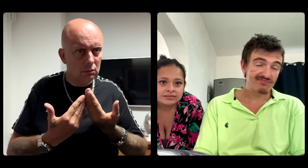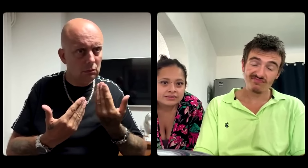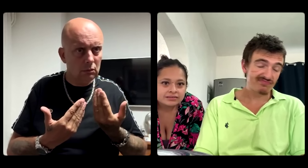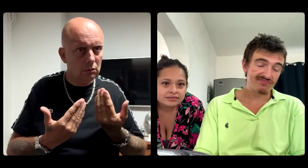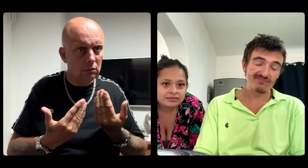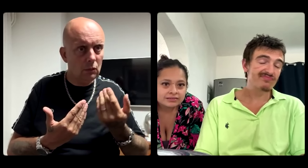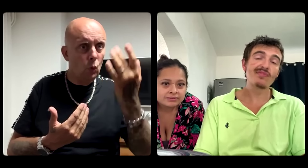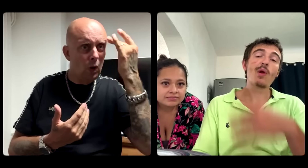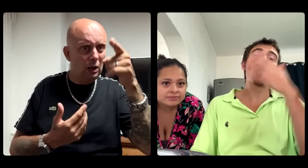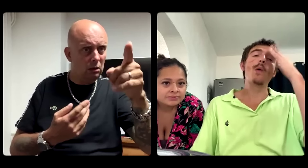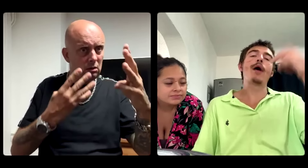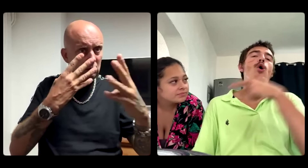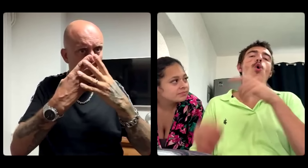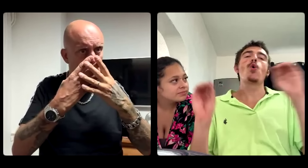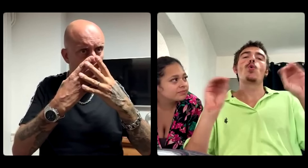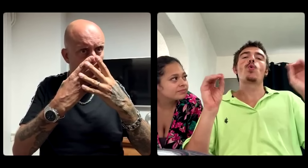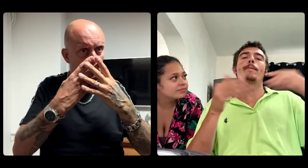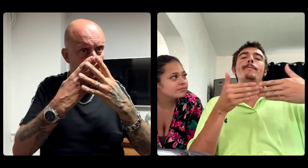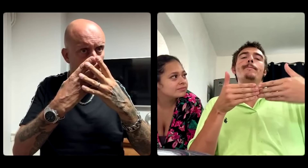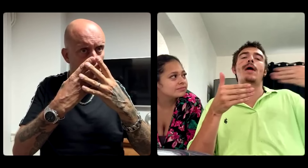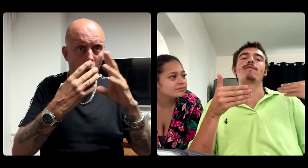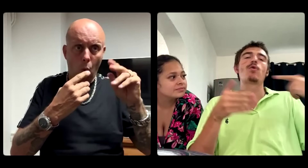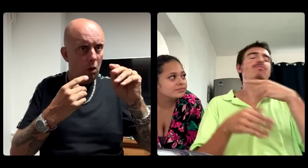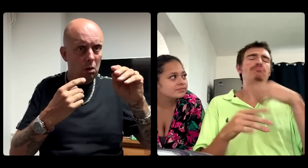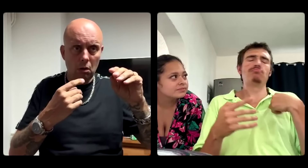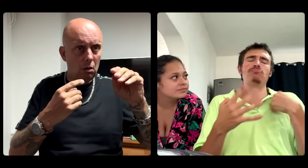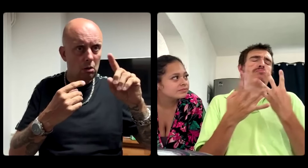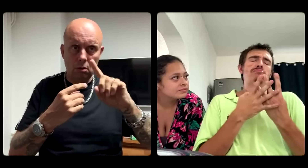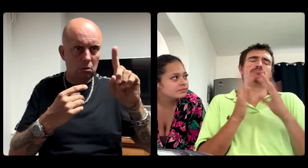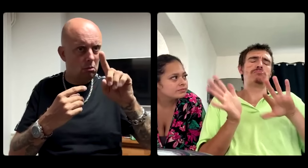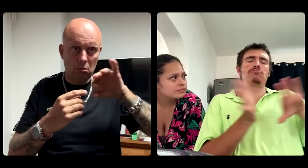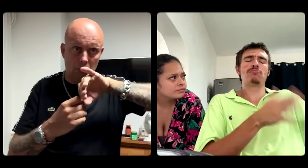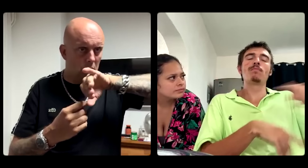Want je begint ook bij jou te schelden en zo.